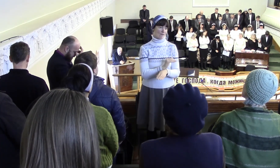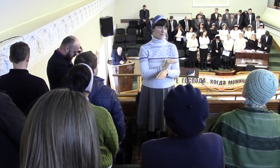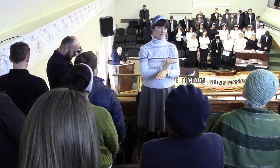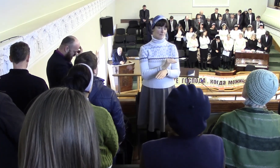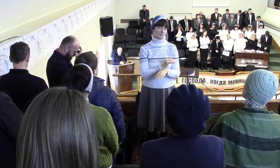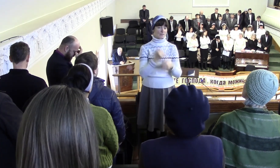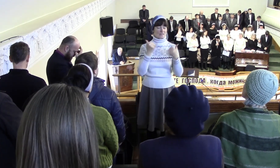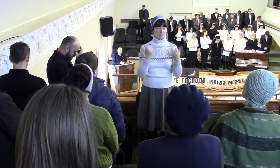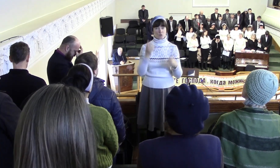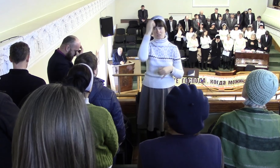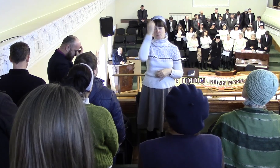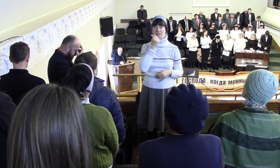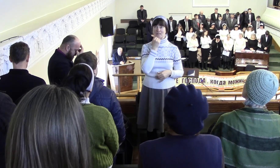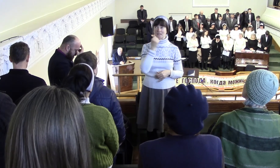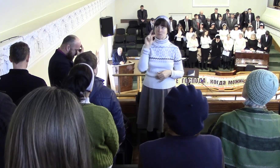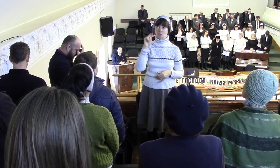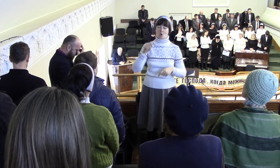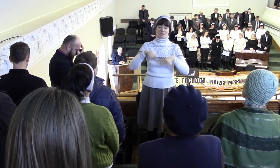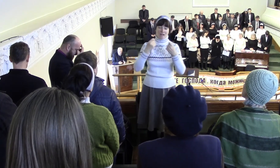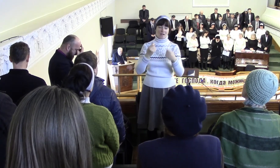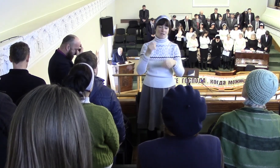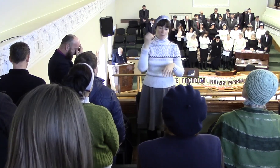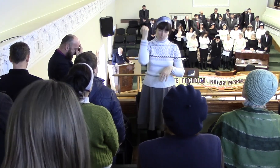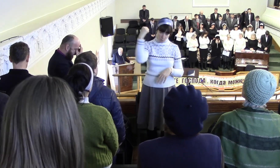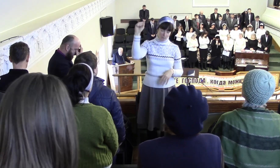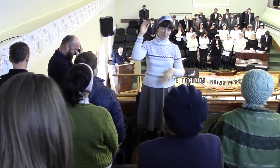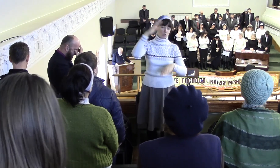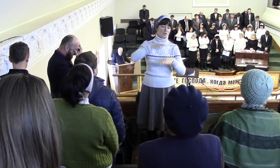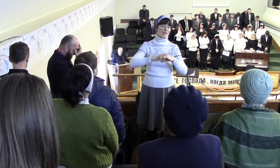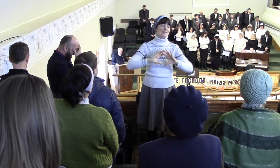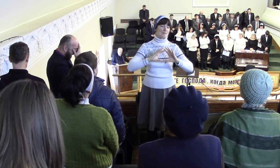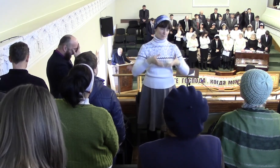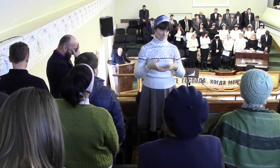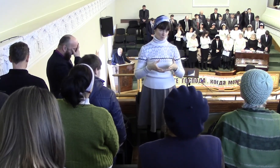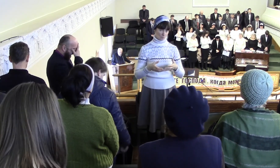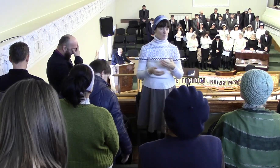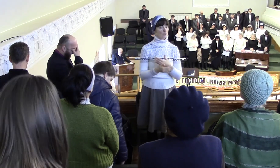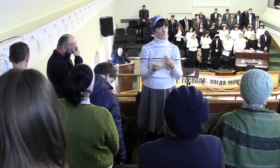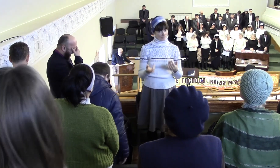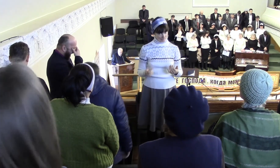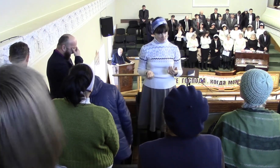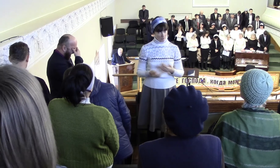Господь, сегодня, что Ты дал победу над миром. Мы живем в этом мире, но мы не от мира.